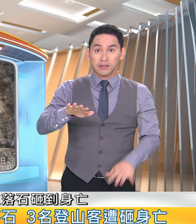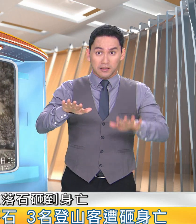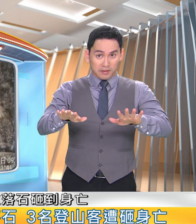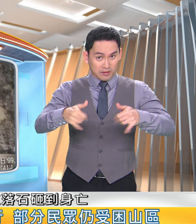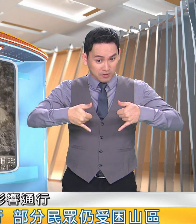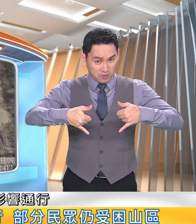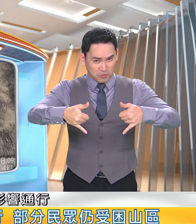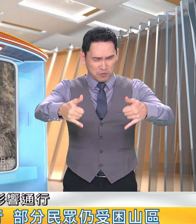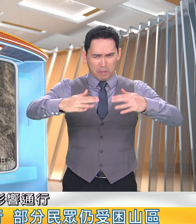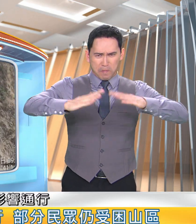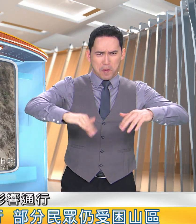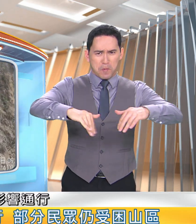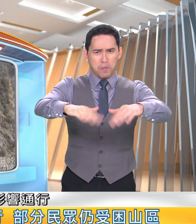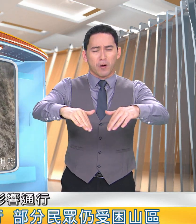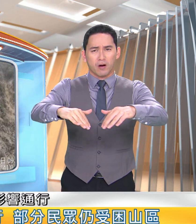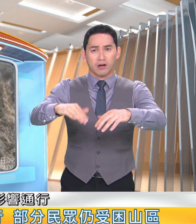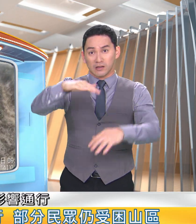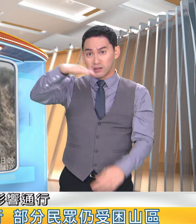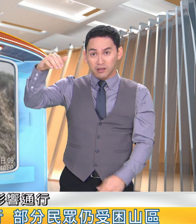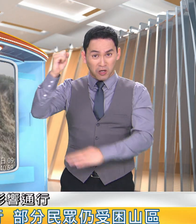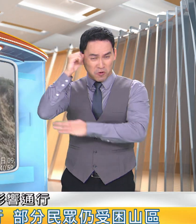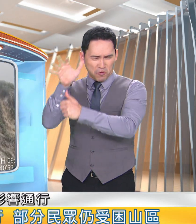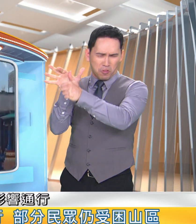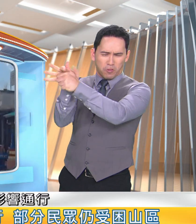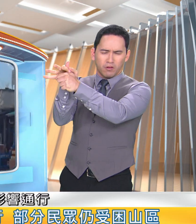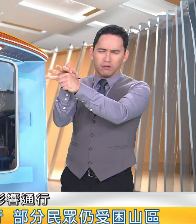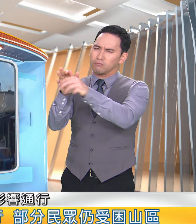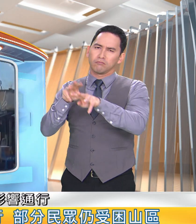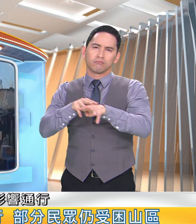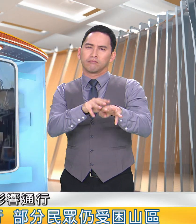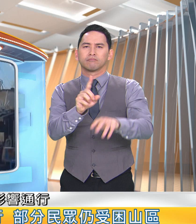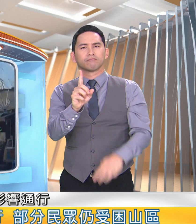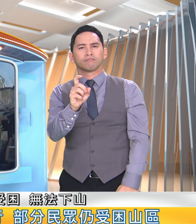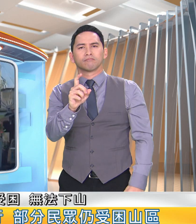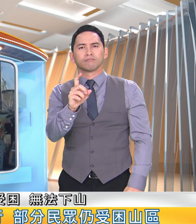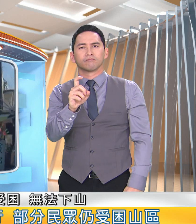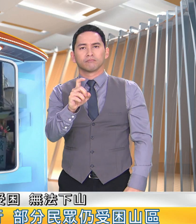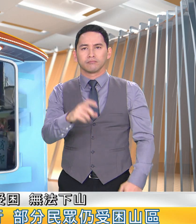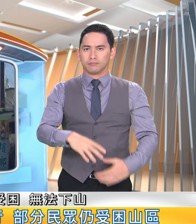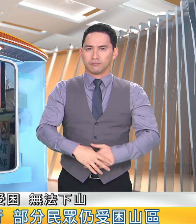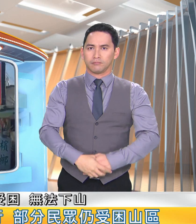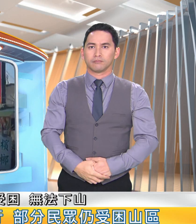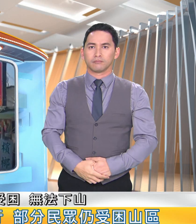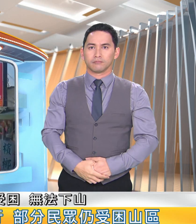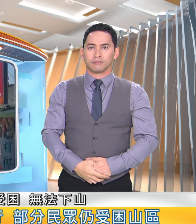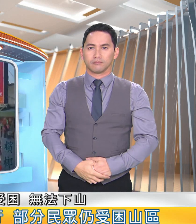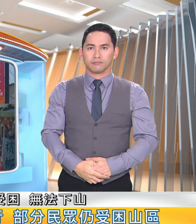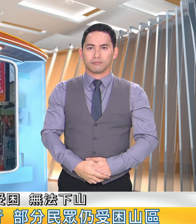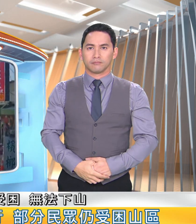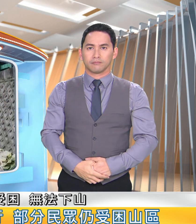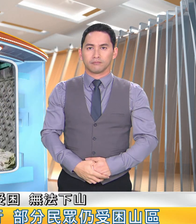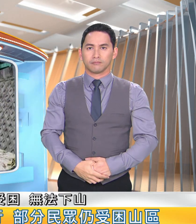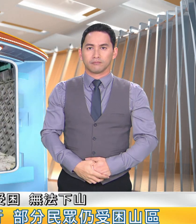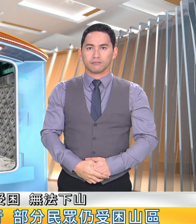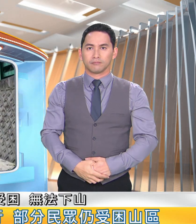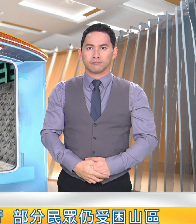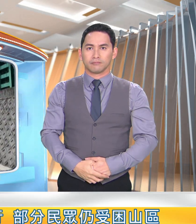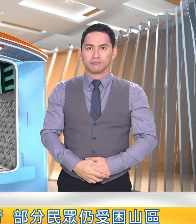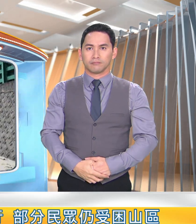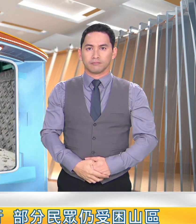另外，道路坍塌也影响通行，许多民众至今还受困，无法下山。 地